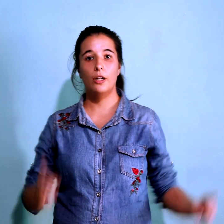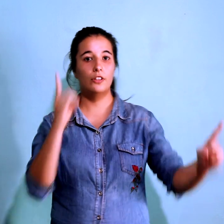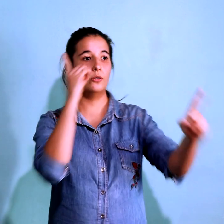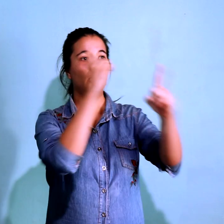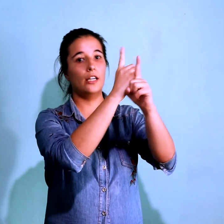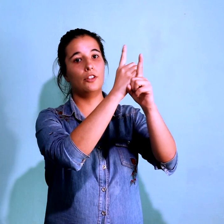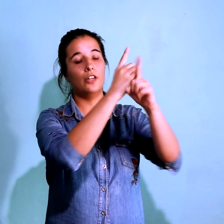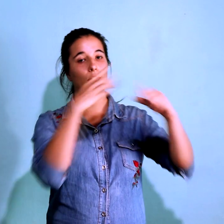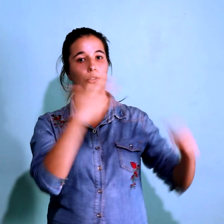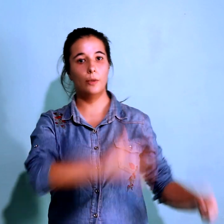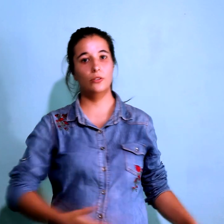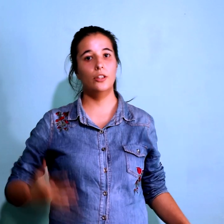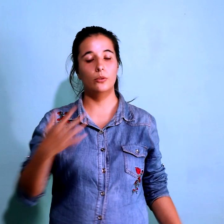palavra encontrar vai ficar no espaço neutro.